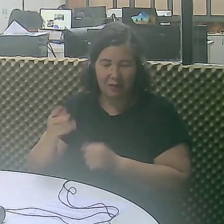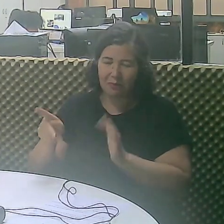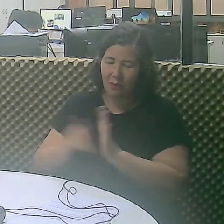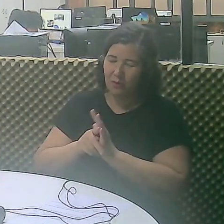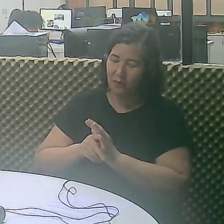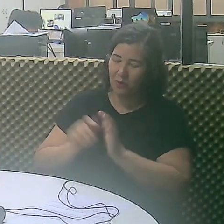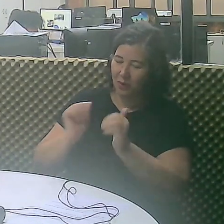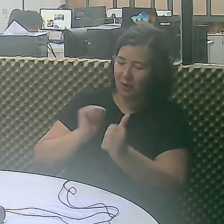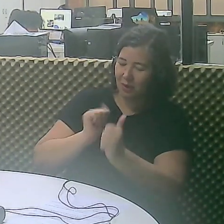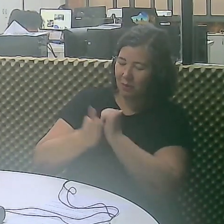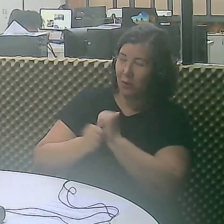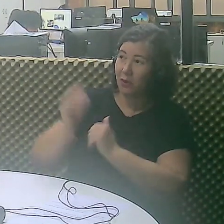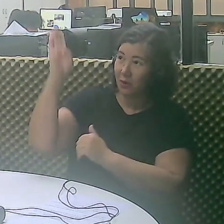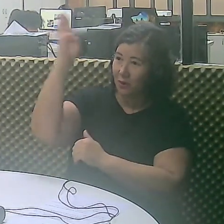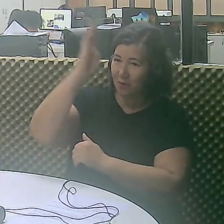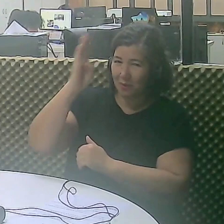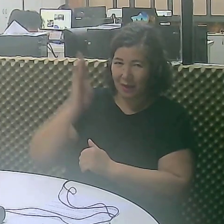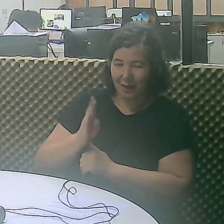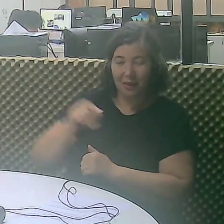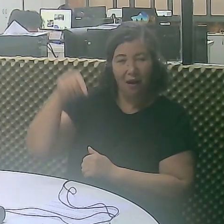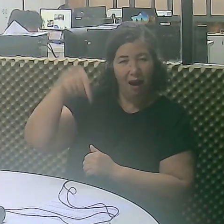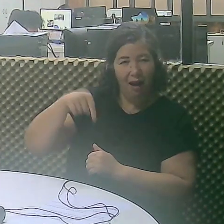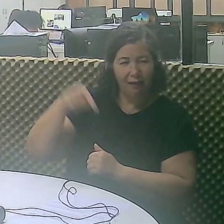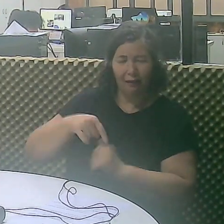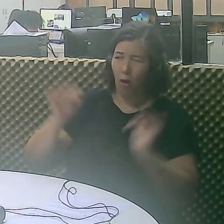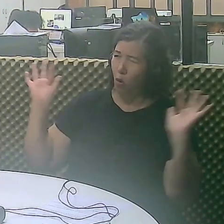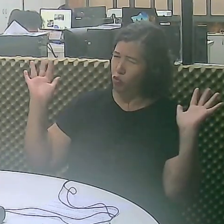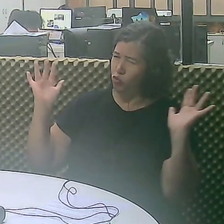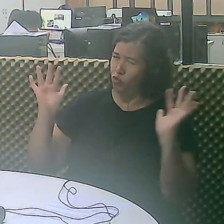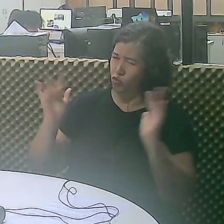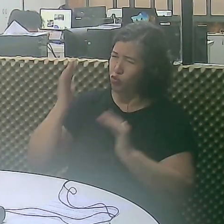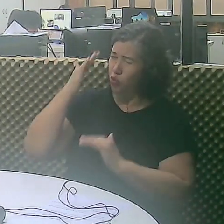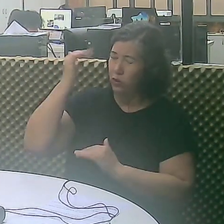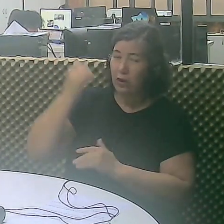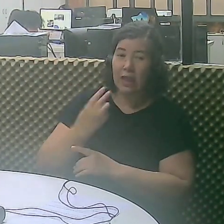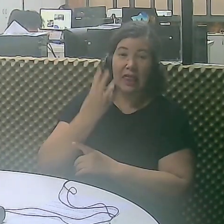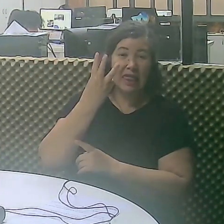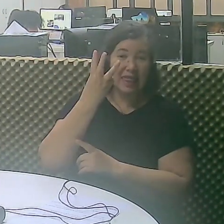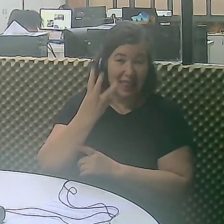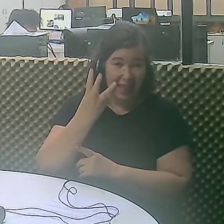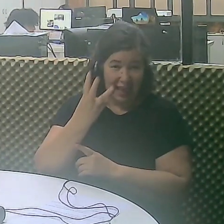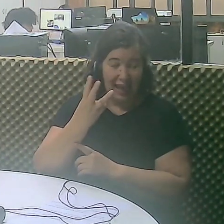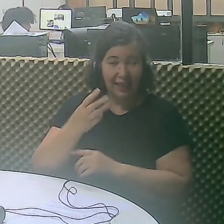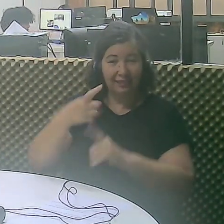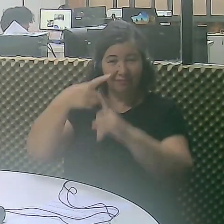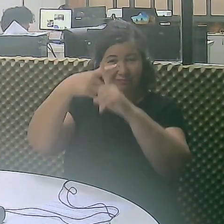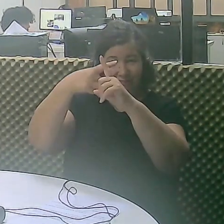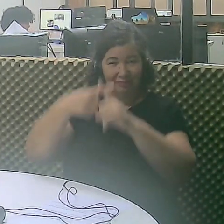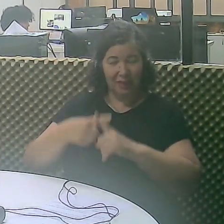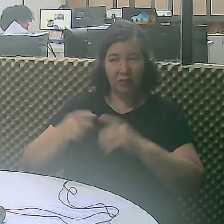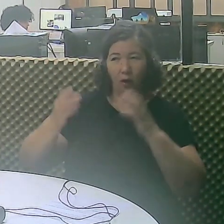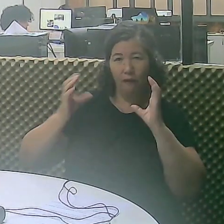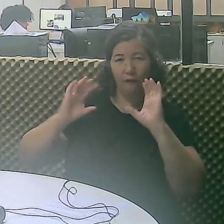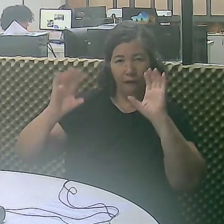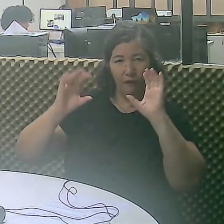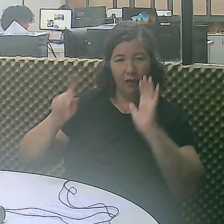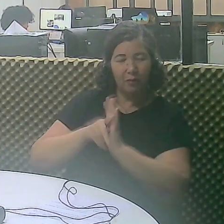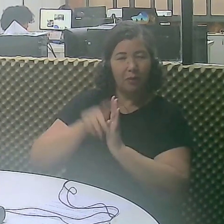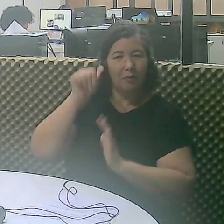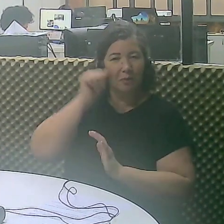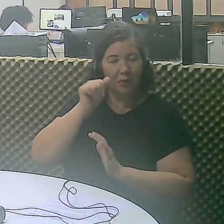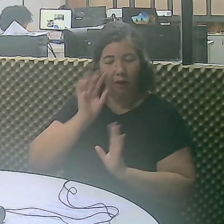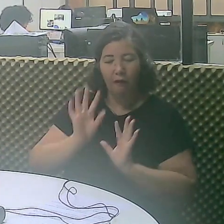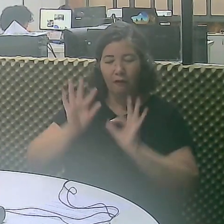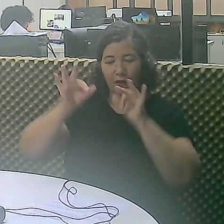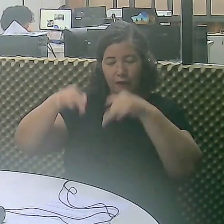porque, nos últimos anos, o local sediou grandes eventos como três decisões da Superliga de Vôlei Feminino, final da Superliga